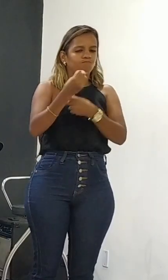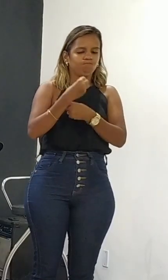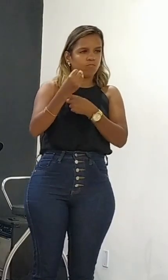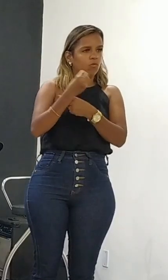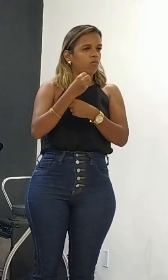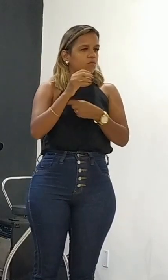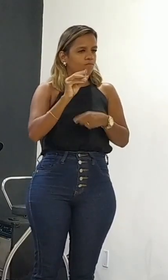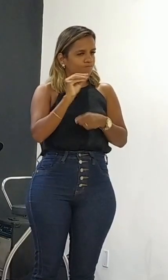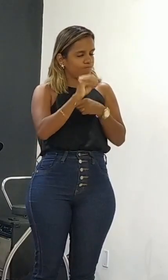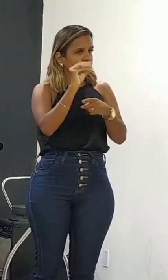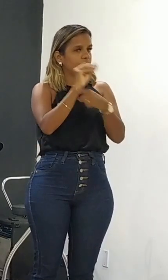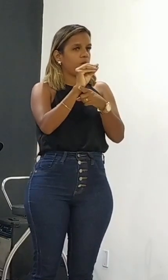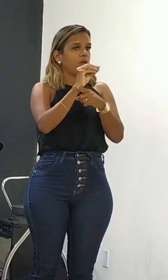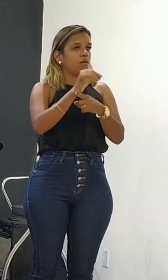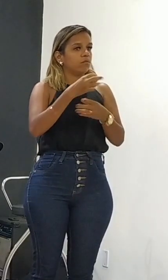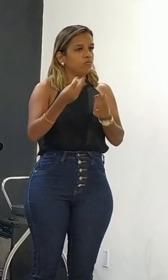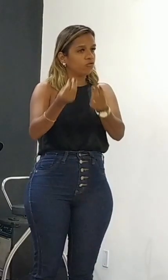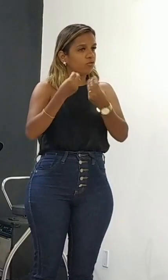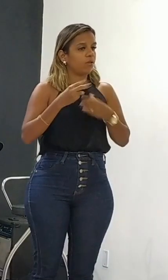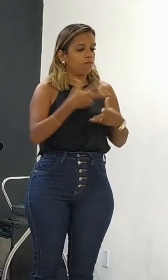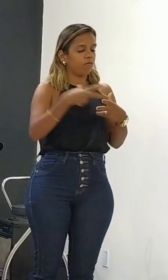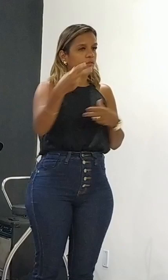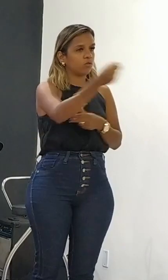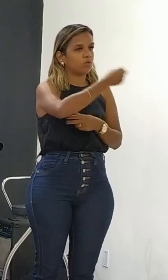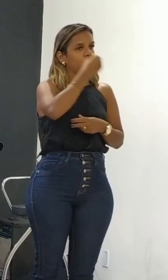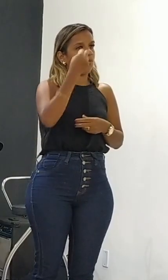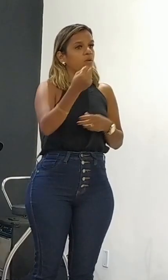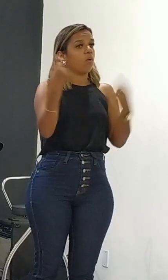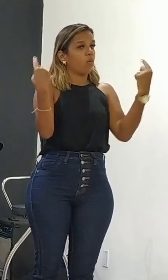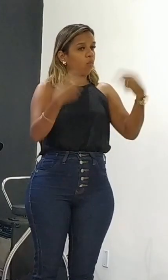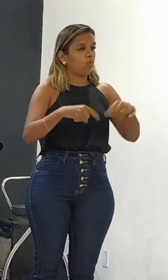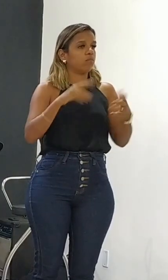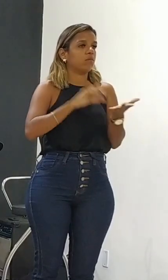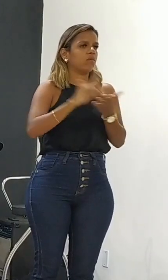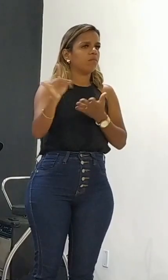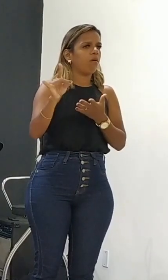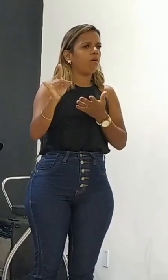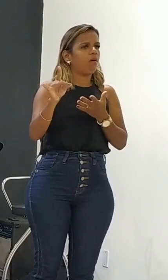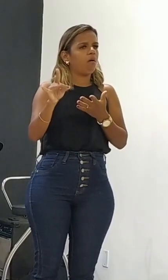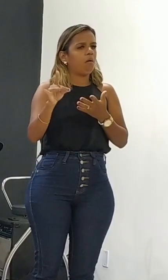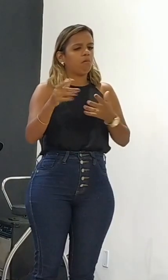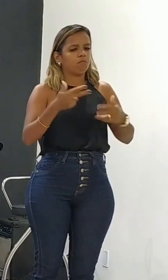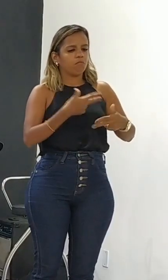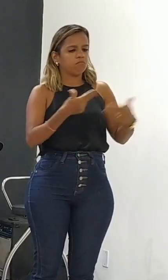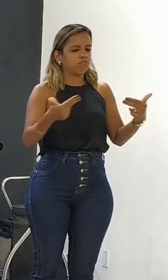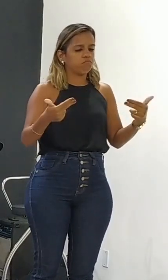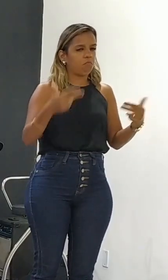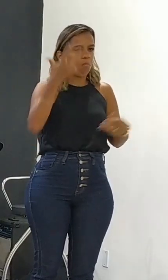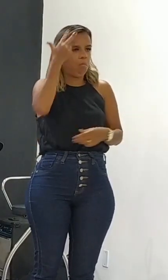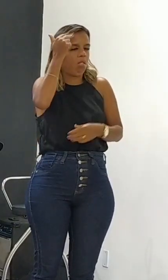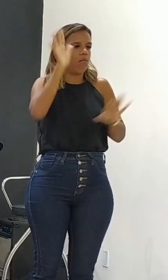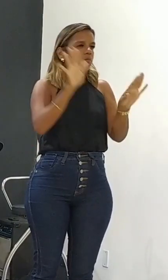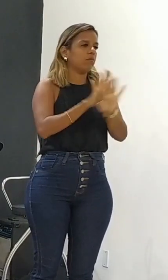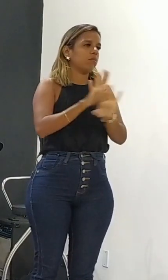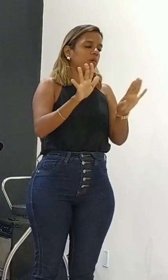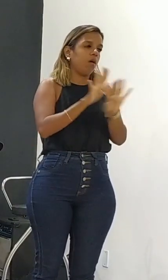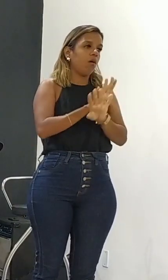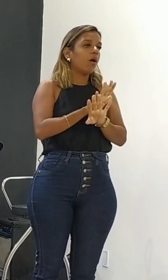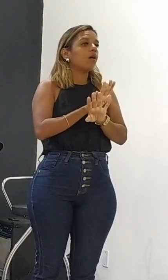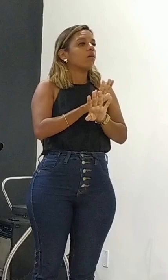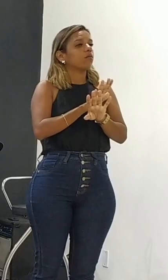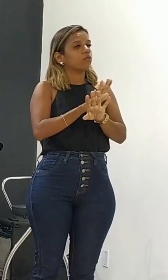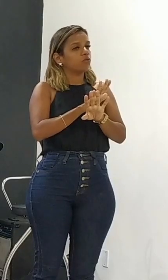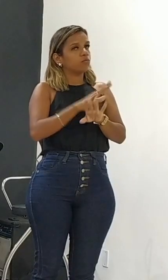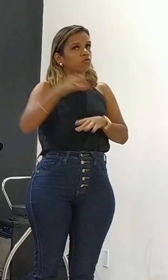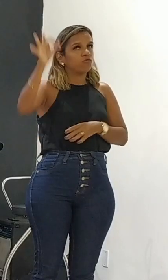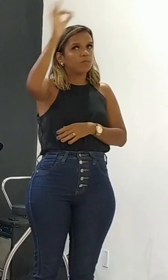nos manter em pé, para nos dar vitória contra o nosso inimigo, e não é com armas naturais que Ele nos dá vitória, né? É